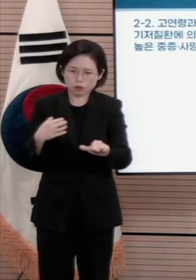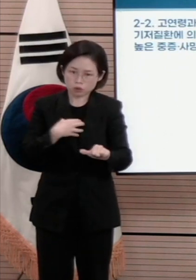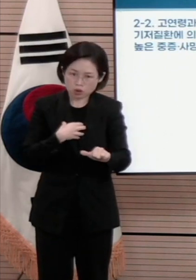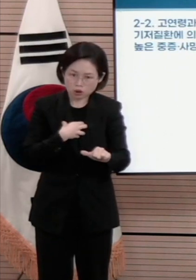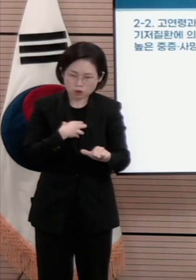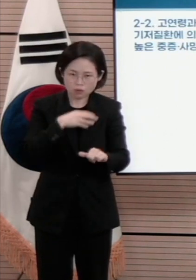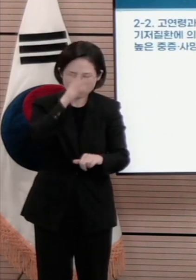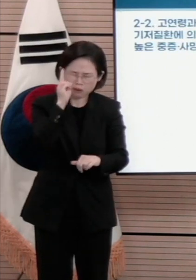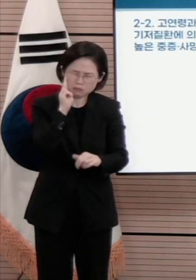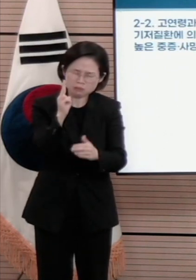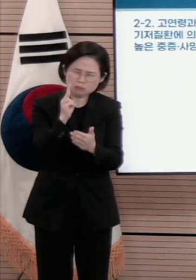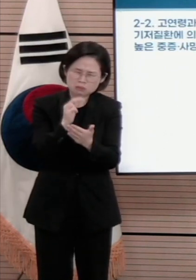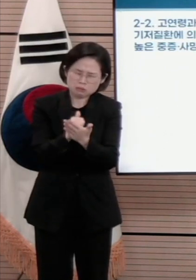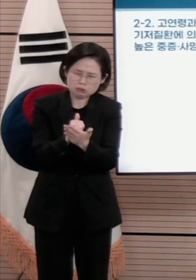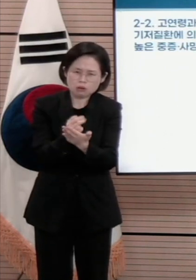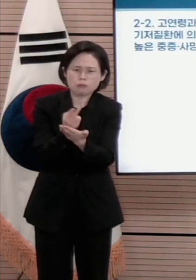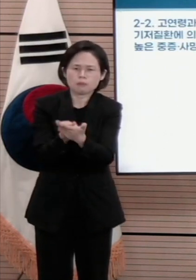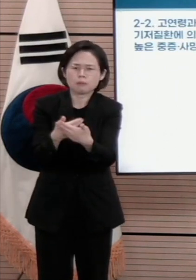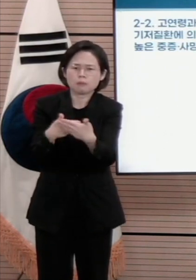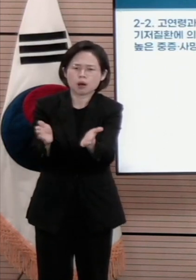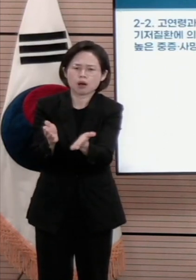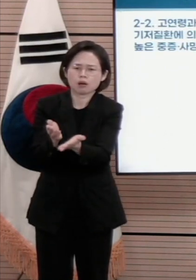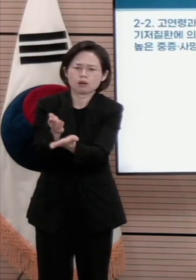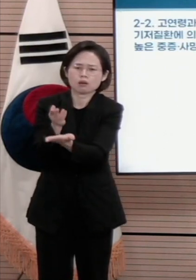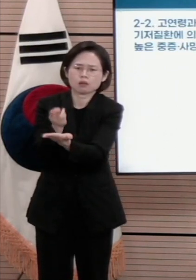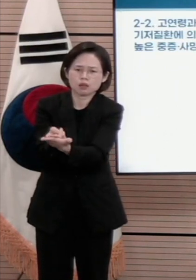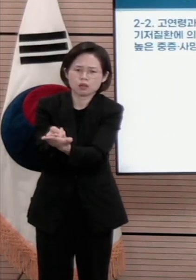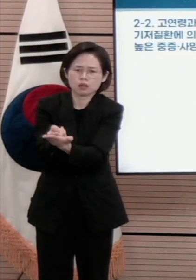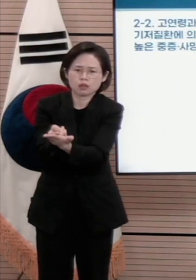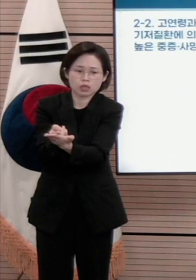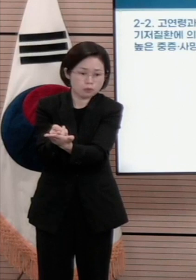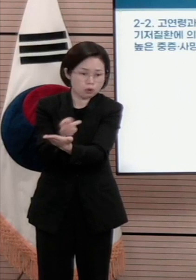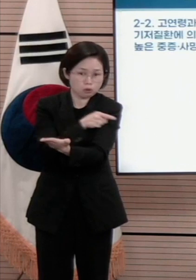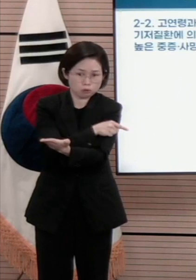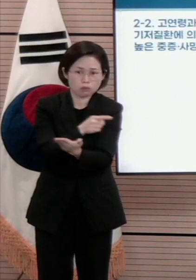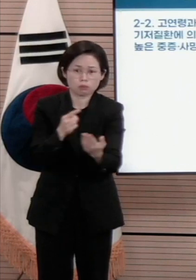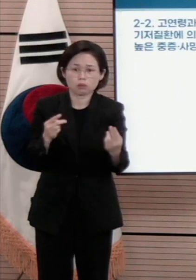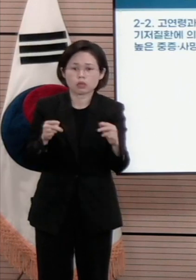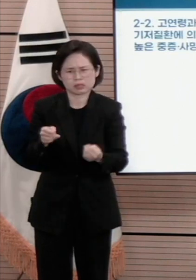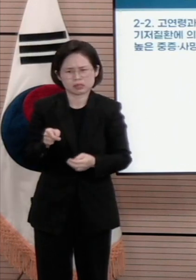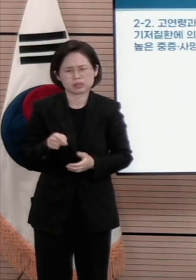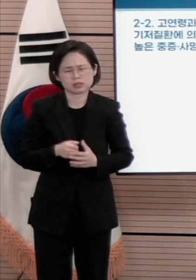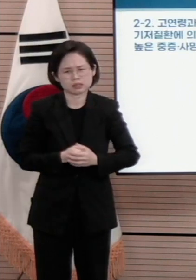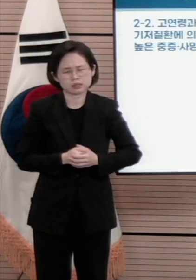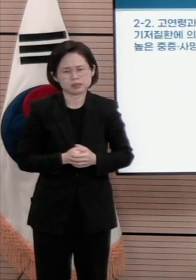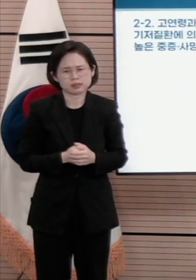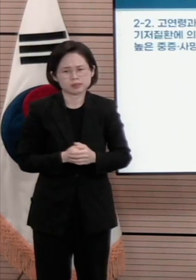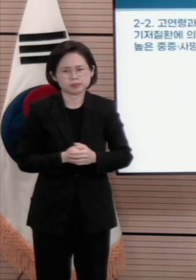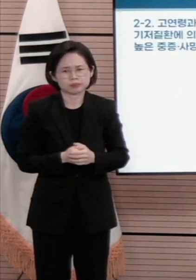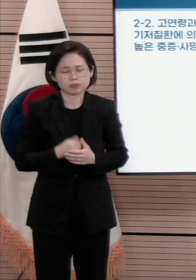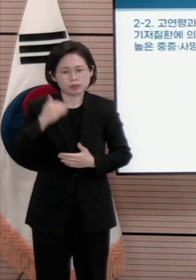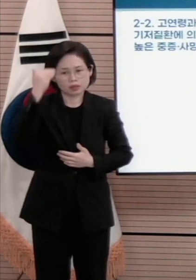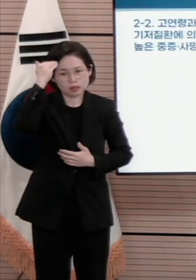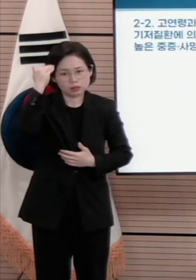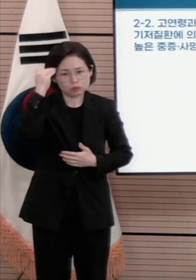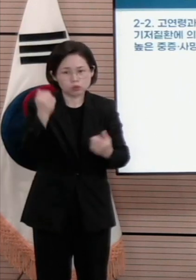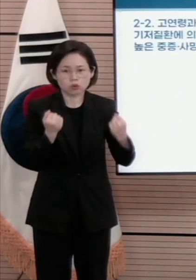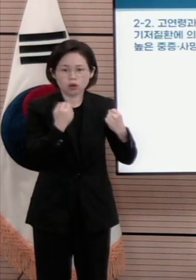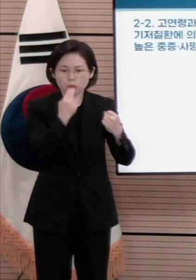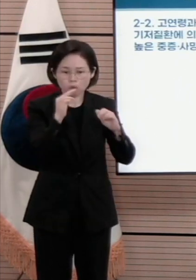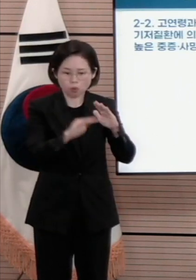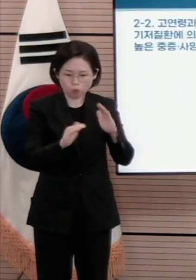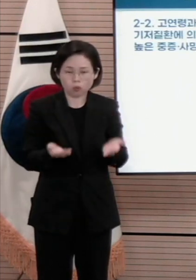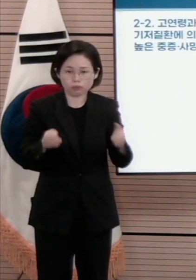중환자실 입원 가능성이 1.5배 정도 높은 것으로 알려져 있습니다. 우리나라